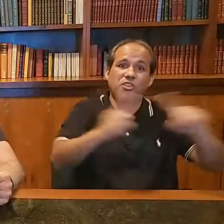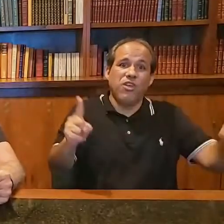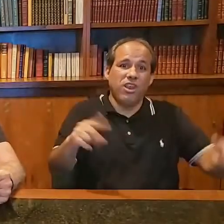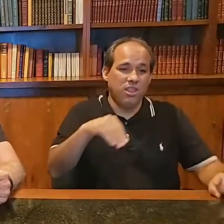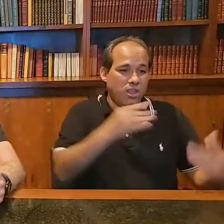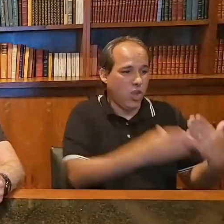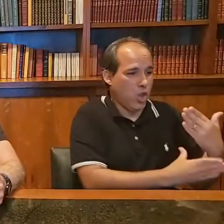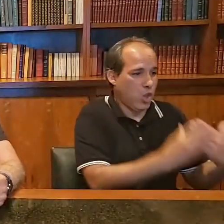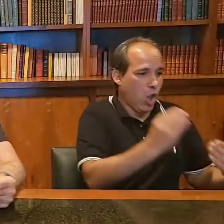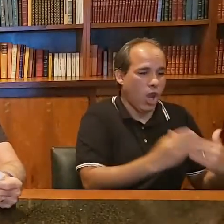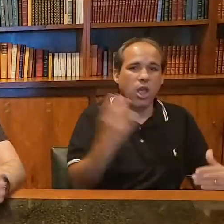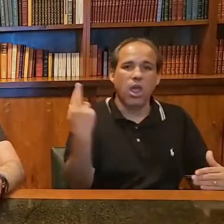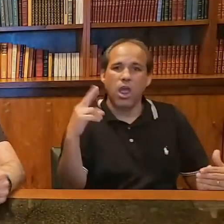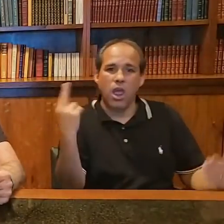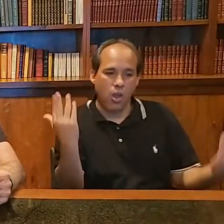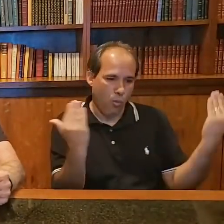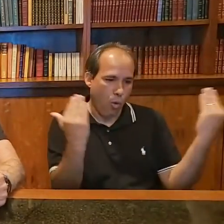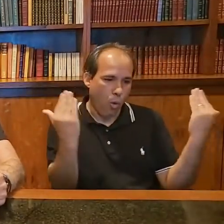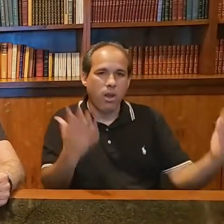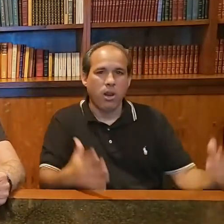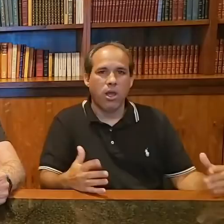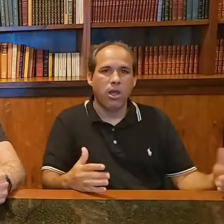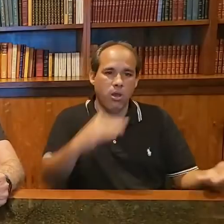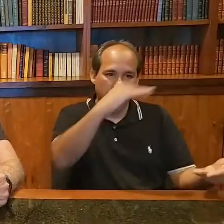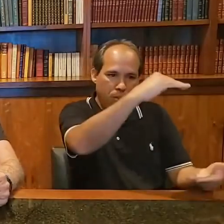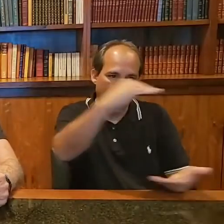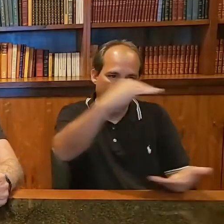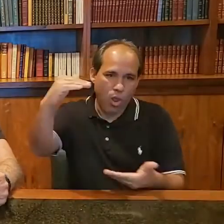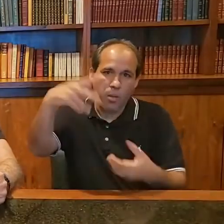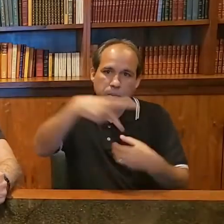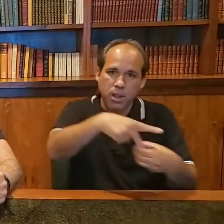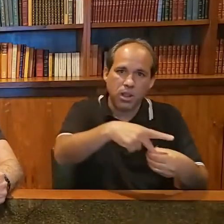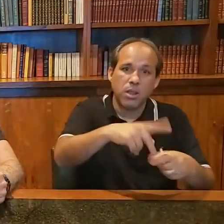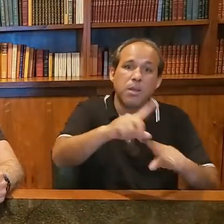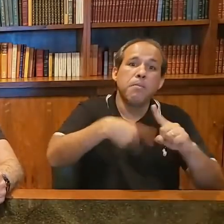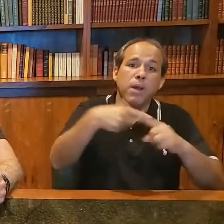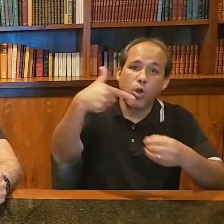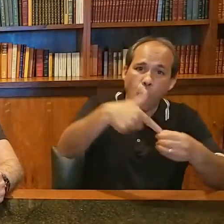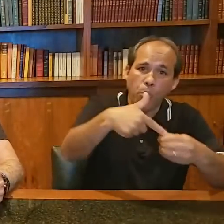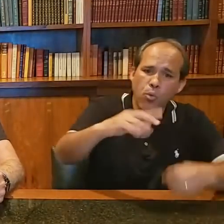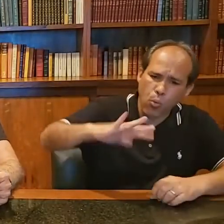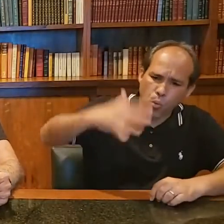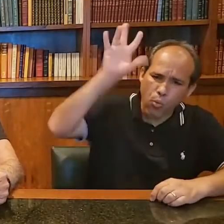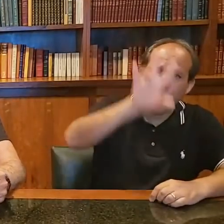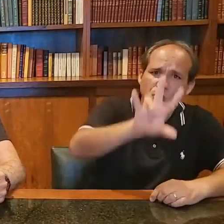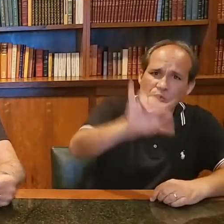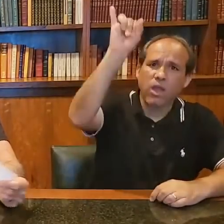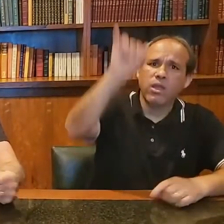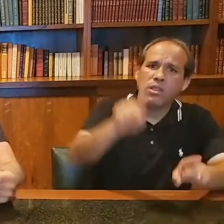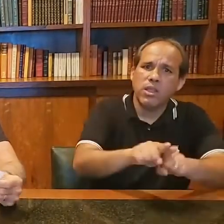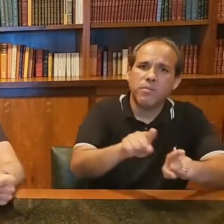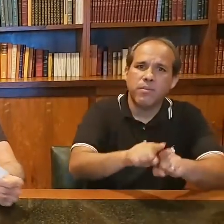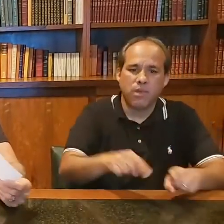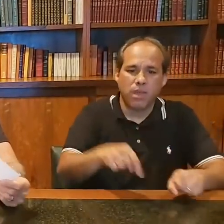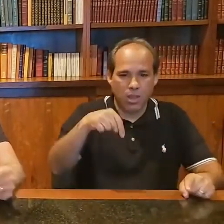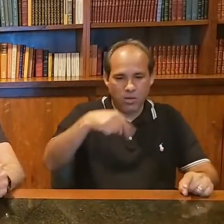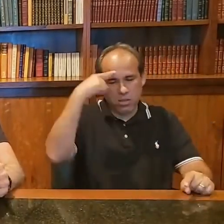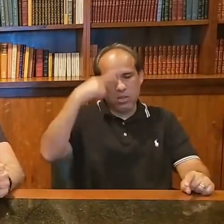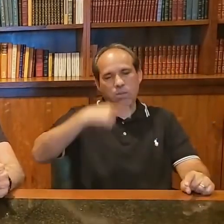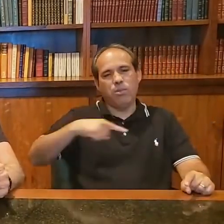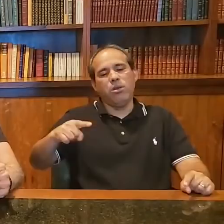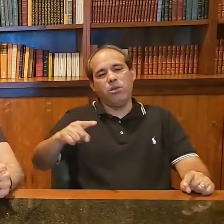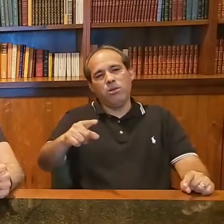real. Quanto vai custar o barril de petróleo? Para onde vai o combustível? Em falando nisso, né? Foi uma semana de glória